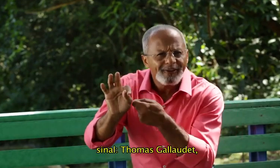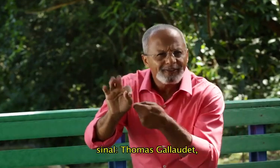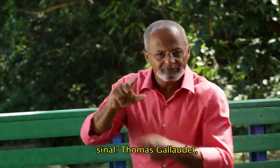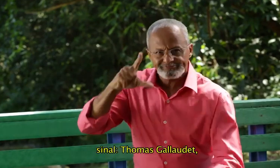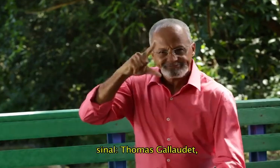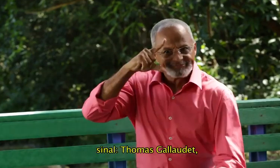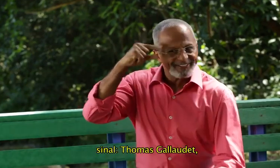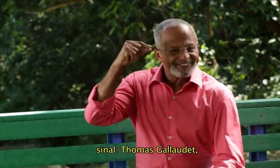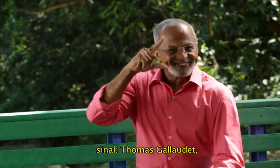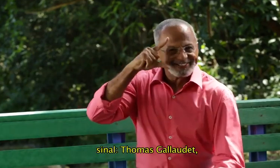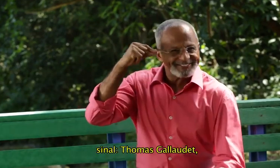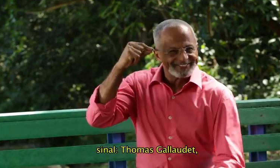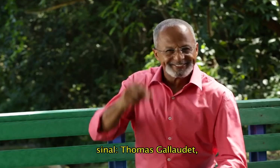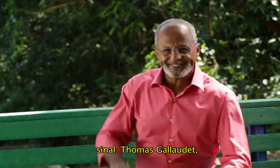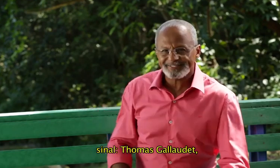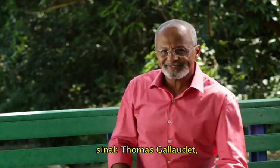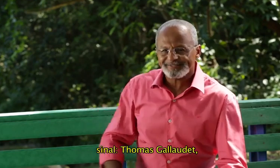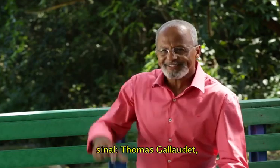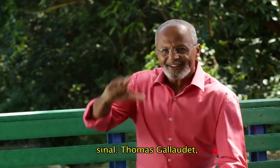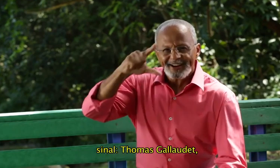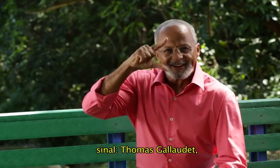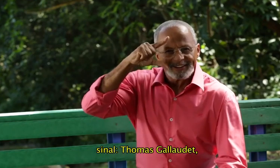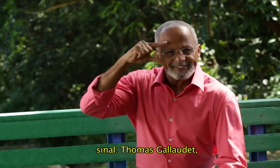Sinal Thomas Gallaudet.